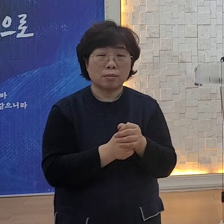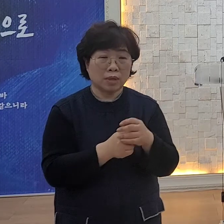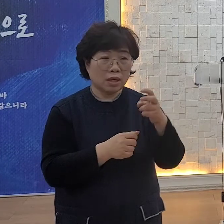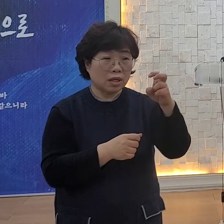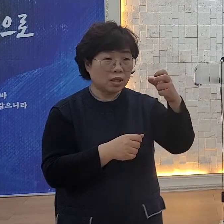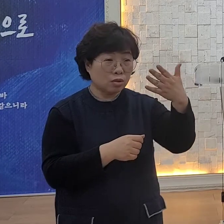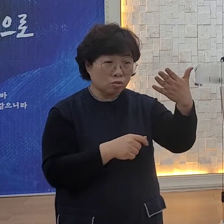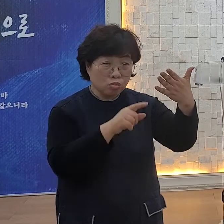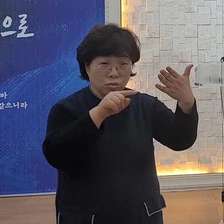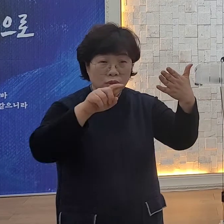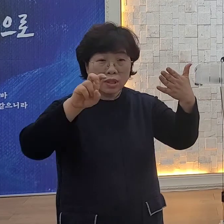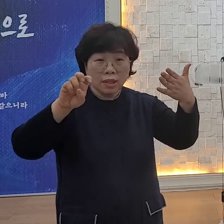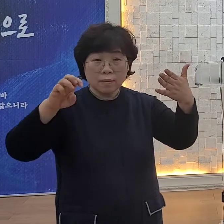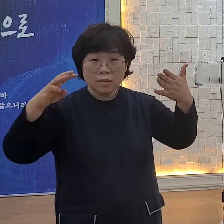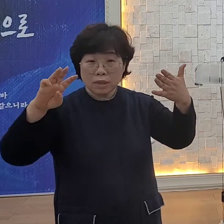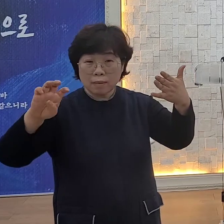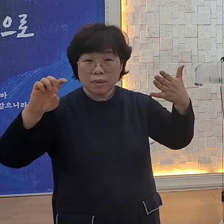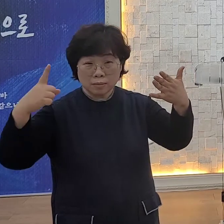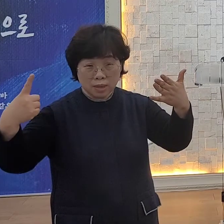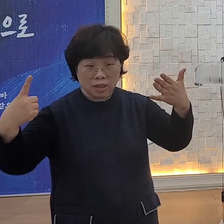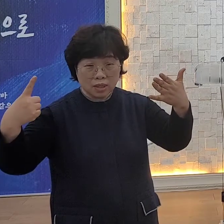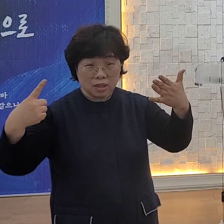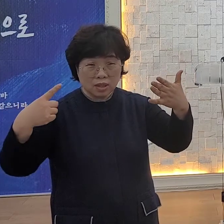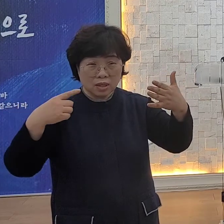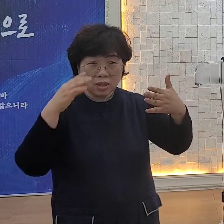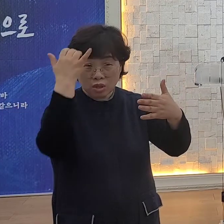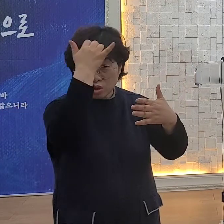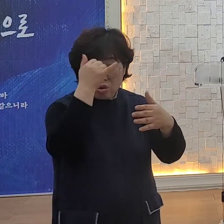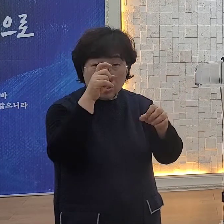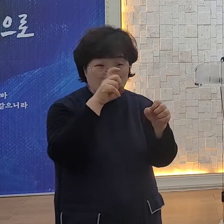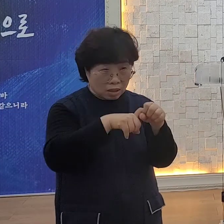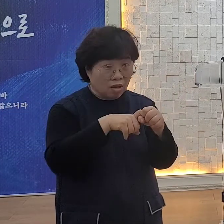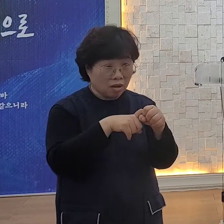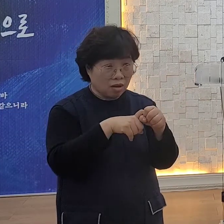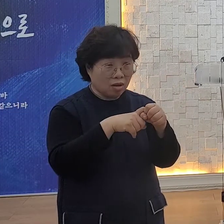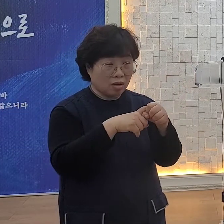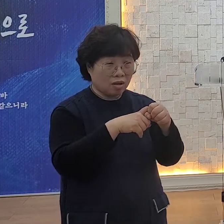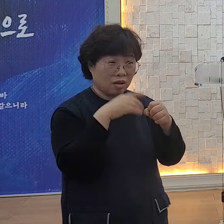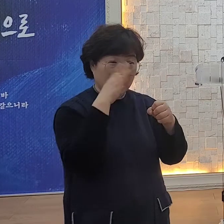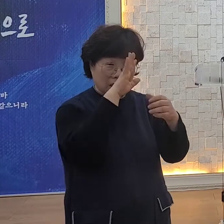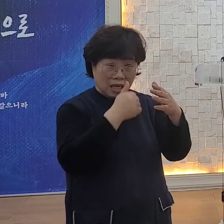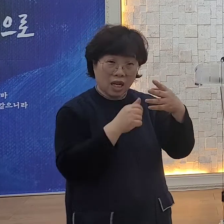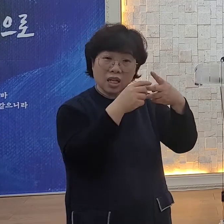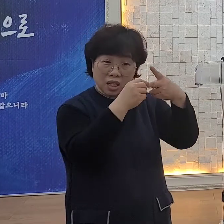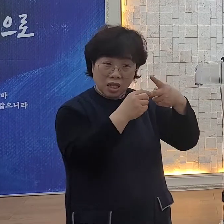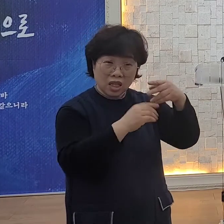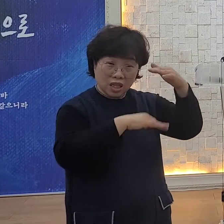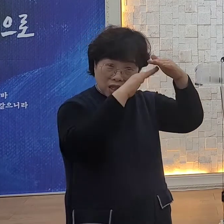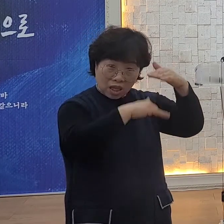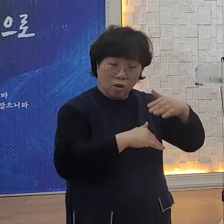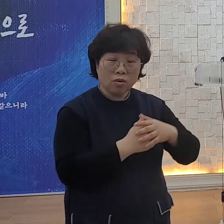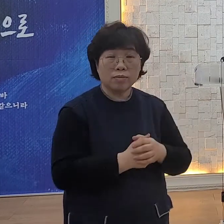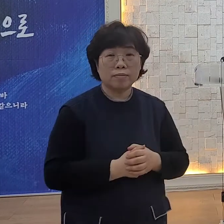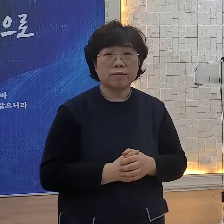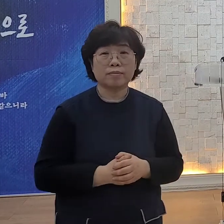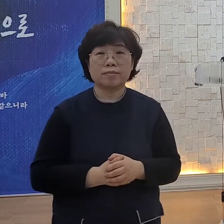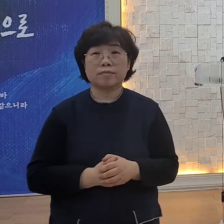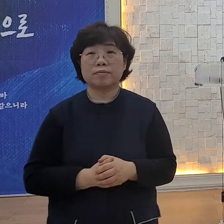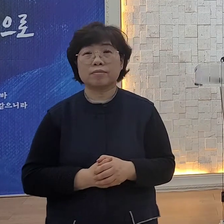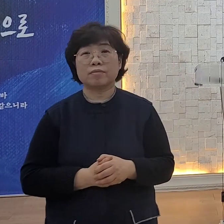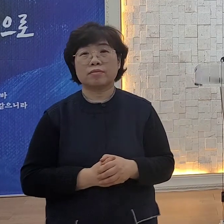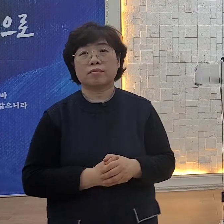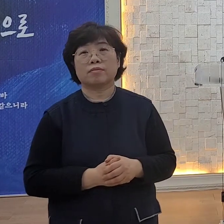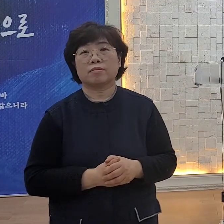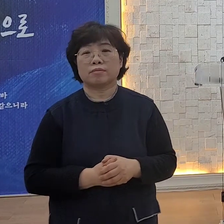수많은 항목들이 있는데 다 윤리적인 문제들입니다. 그런데 이 윤리적인 문제들을 한번